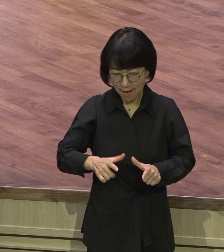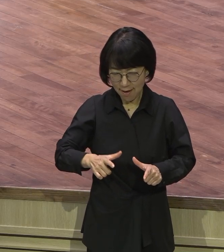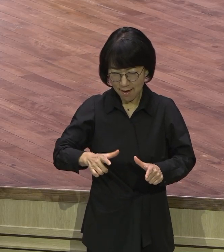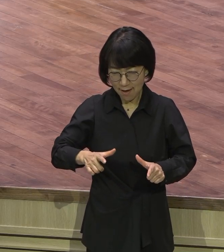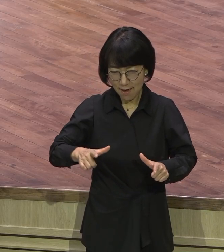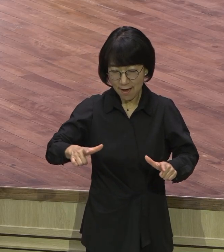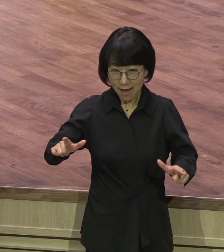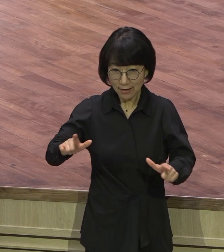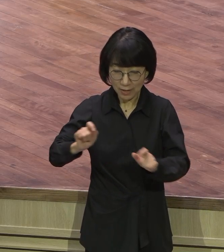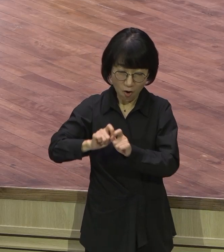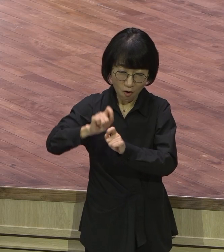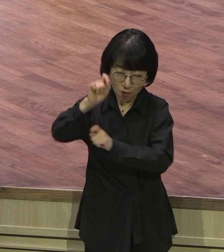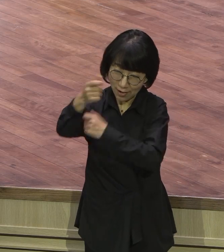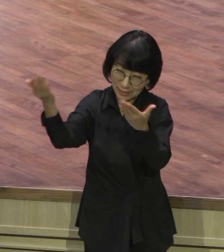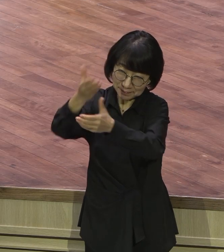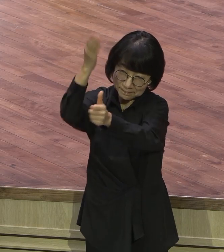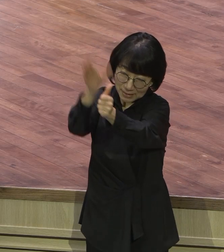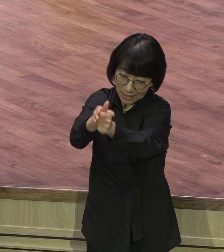하신 약속은 어떻게 됩니까?